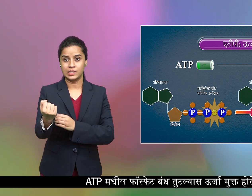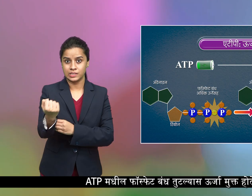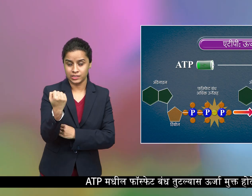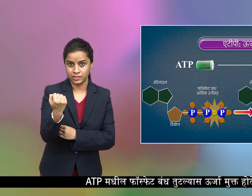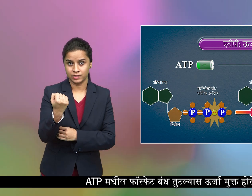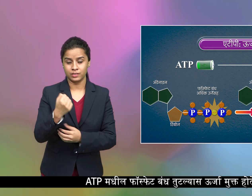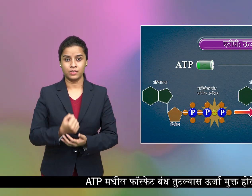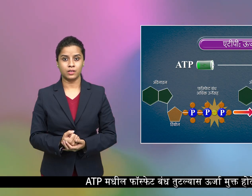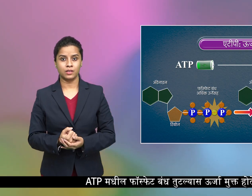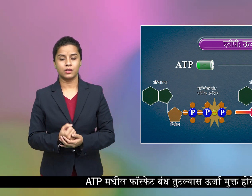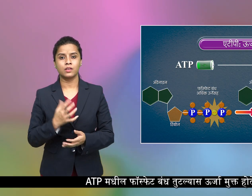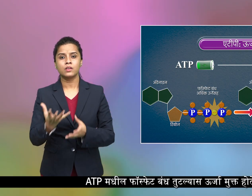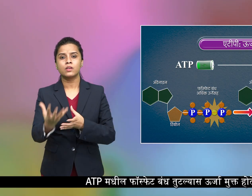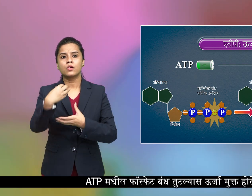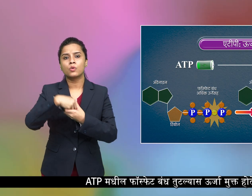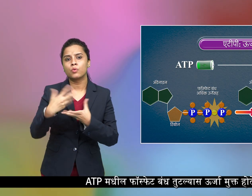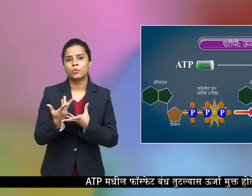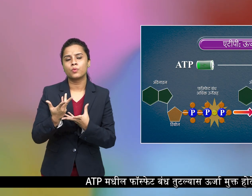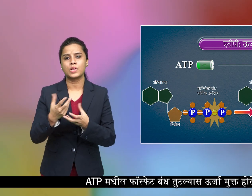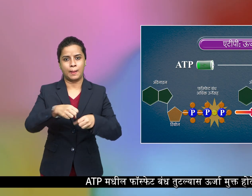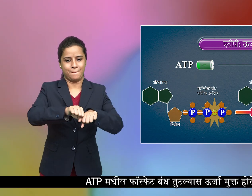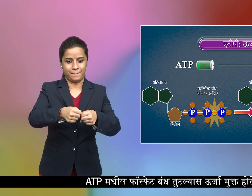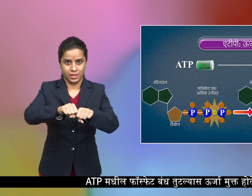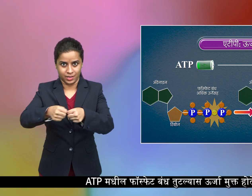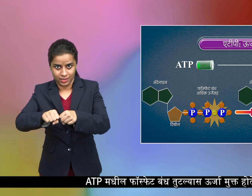ATP मधील फॉस्फेट बंध तुटल्यास ऊर्जा मुक्त होते.